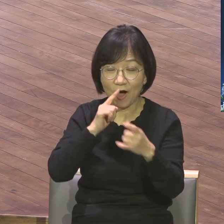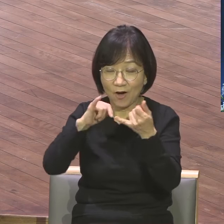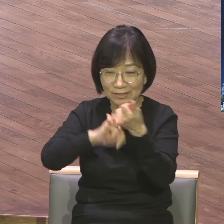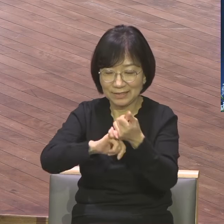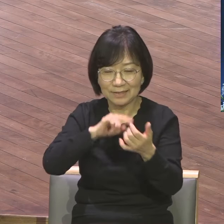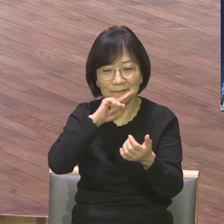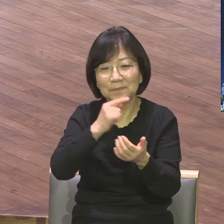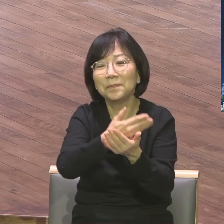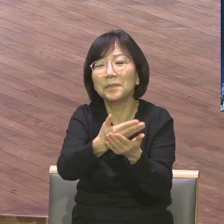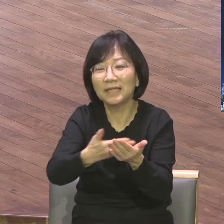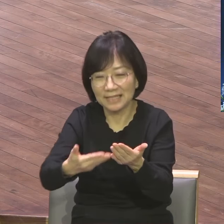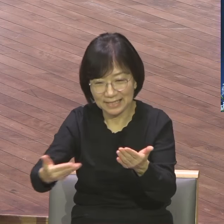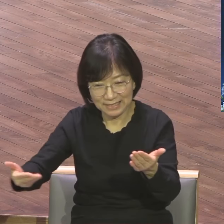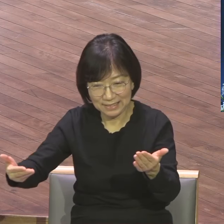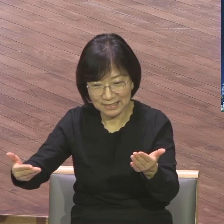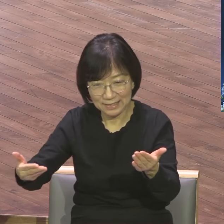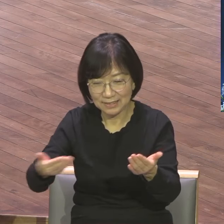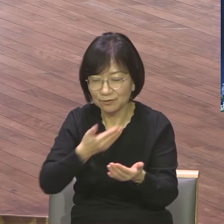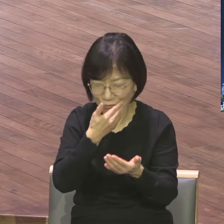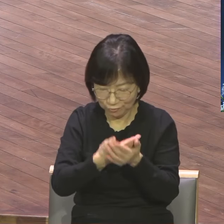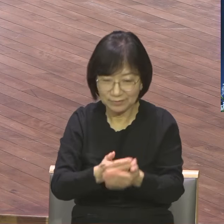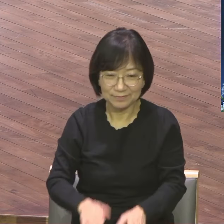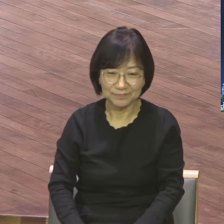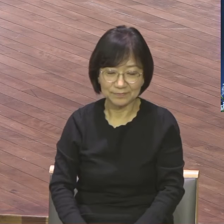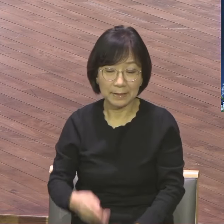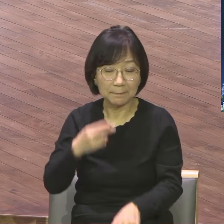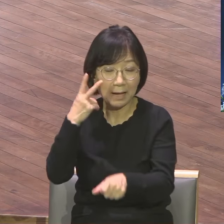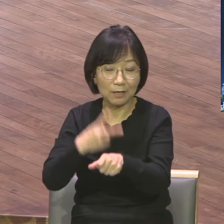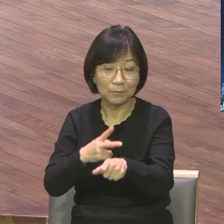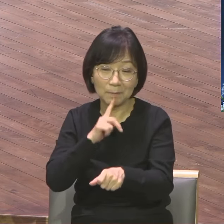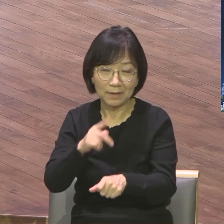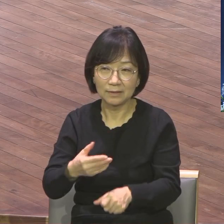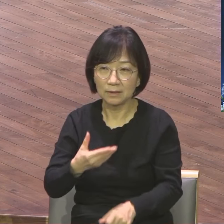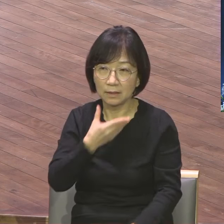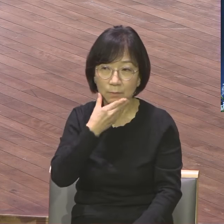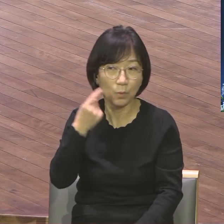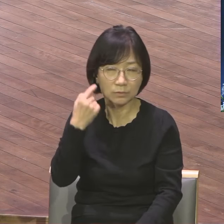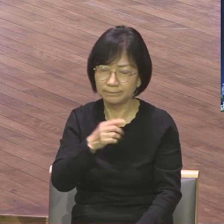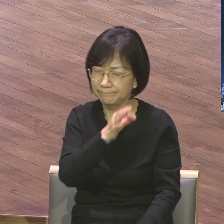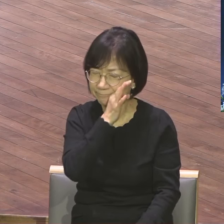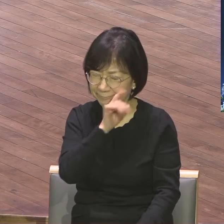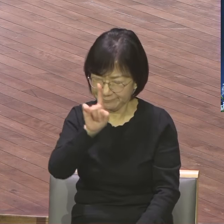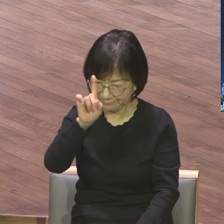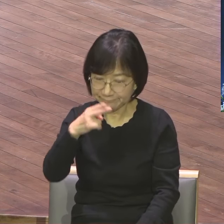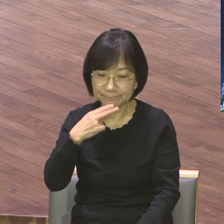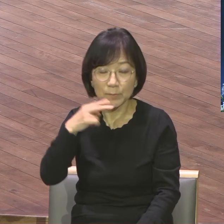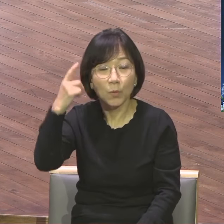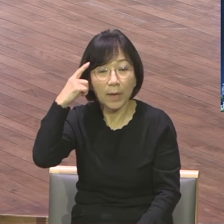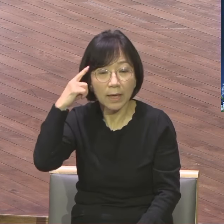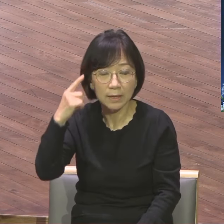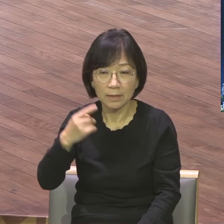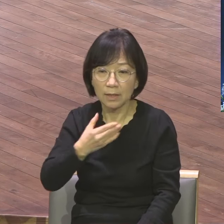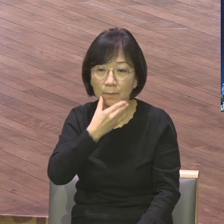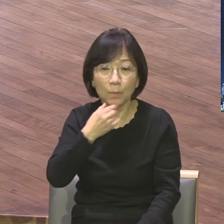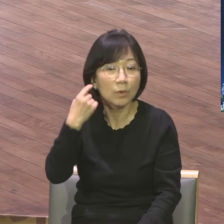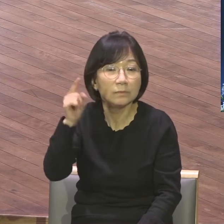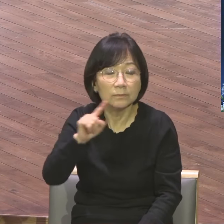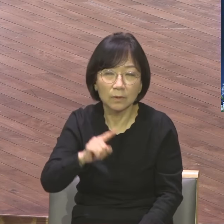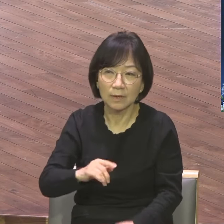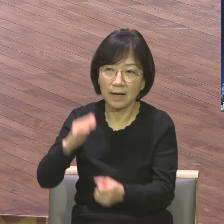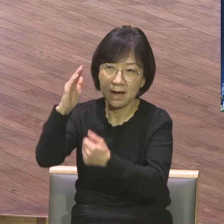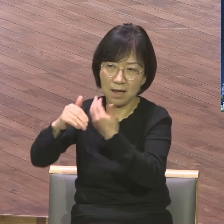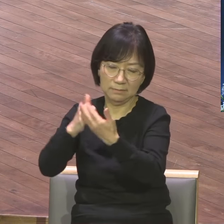바울은 로마 교회를 향해서 내가 복음을 부끄러워하지 아니하노니 이 복음은 하나님의 능력이 됩니다. 어떤 능력이냐? 피의